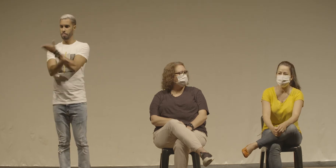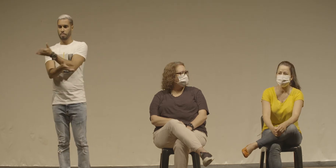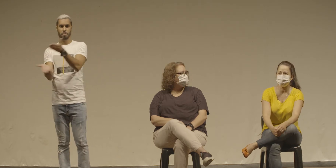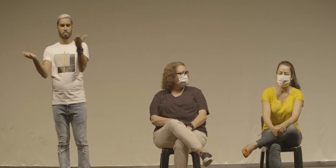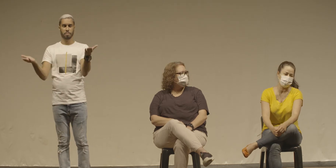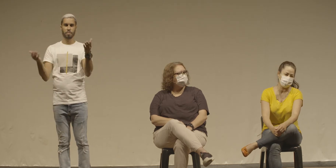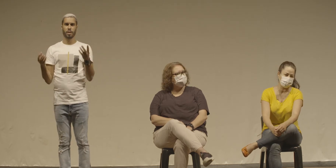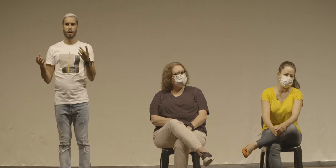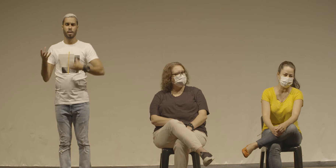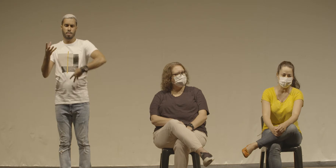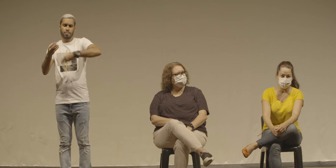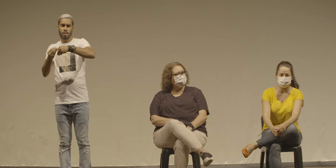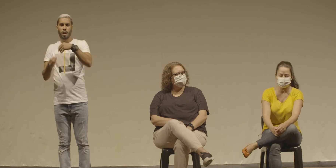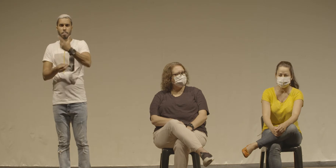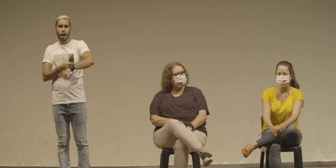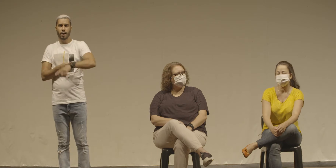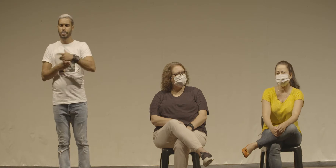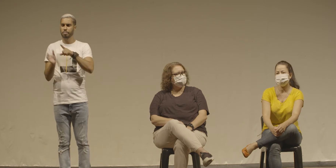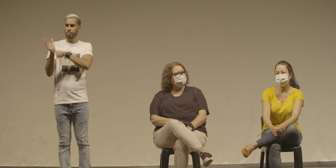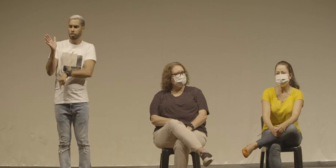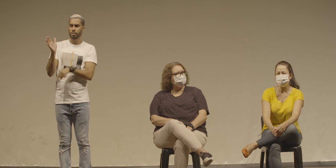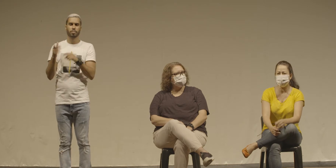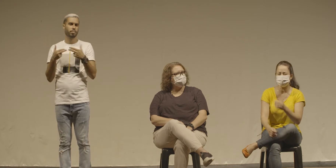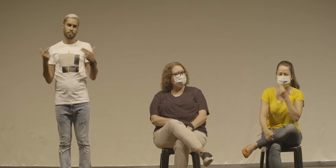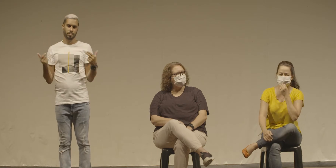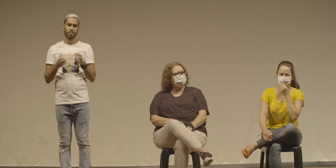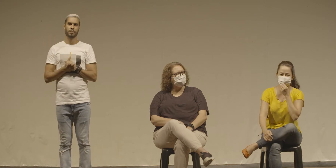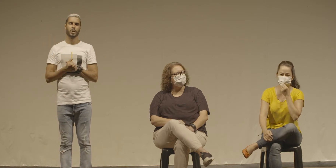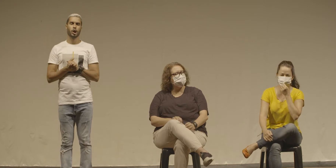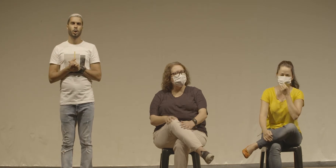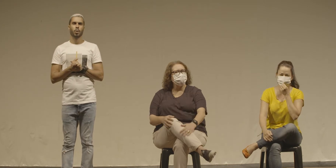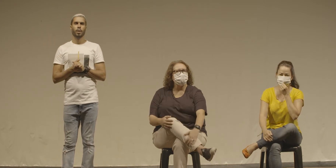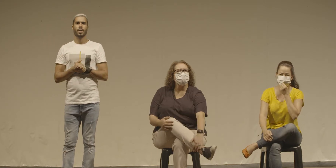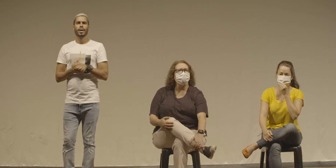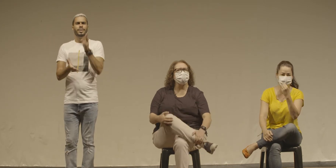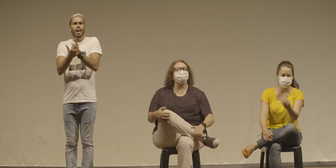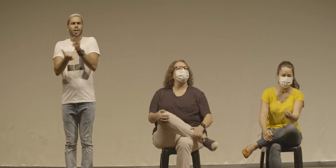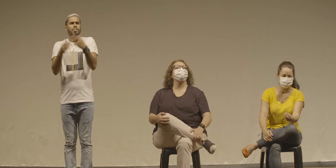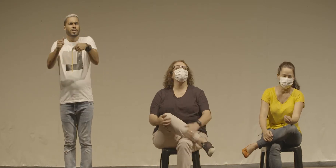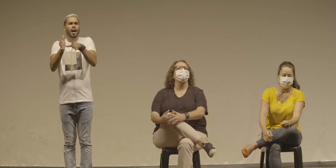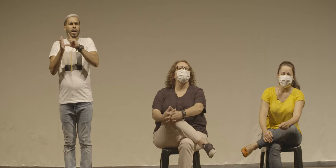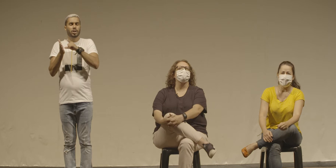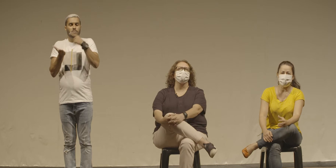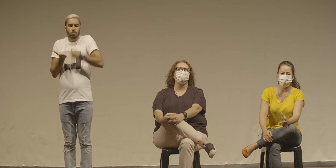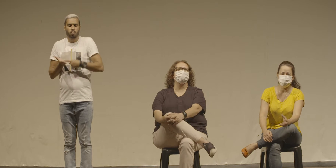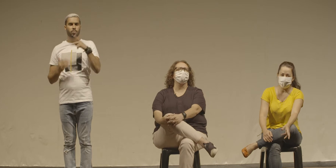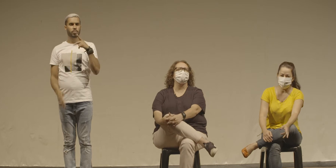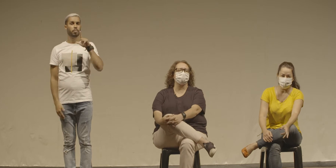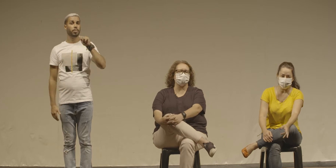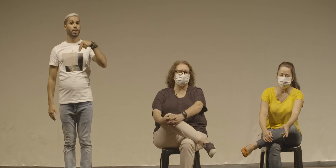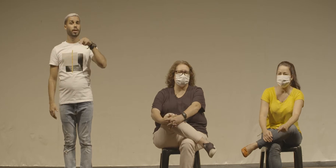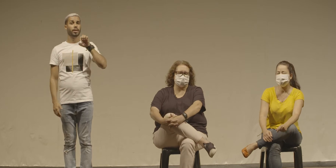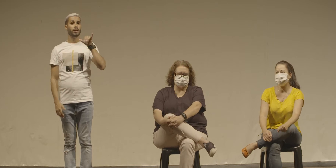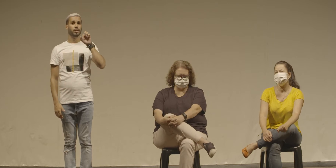eu sempre bato no ponto do planejamento. Quando você faz um planejamento certo,